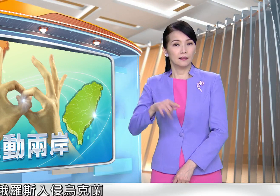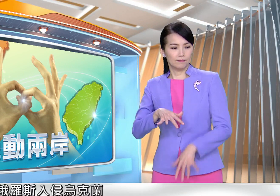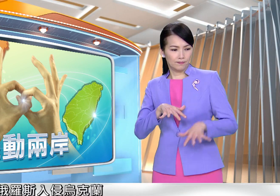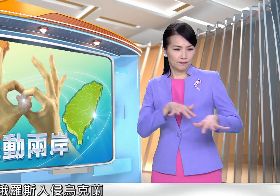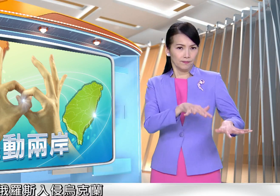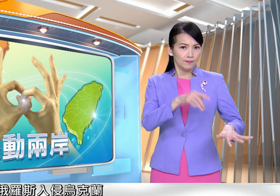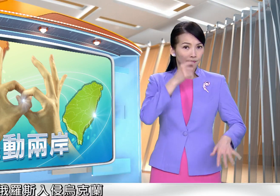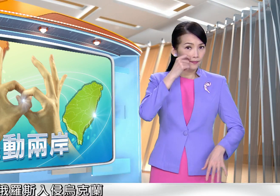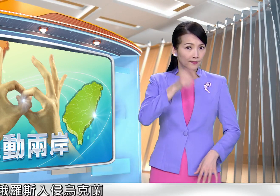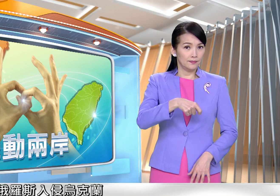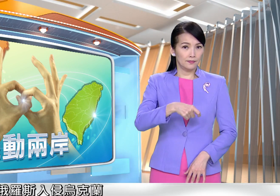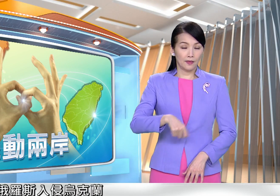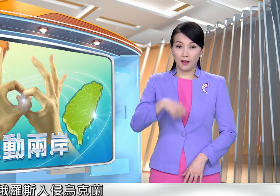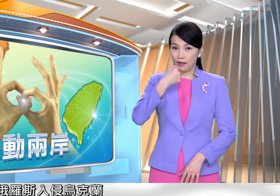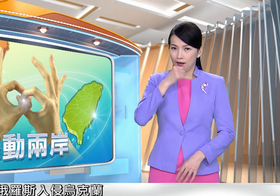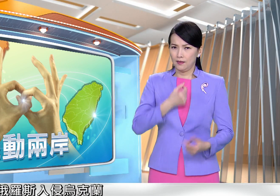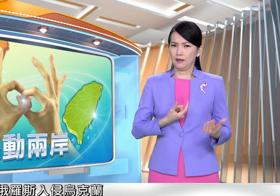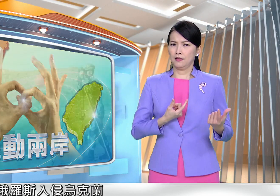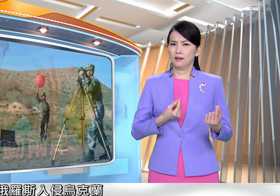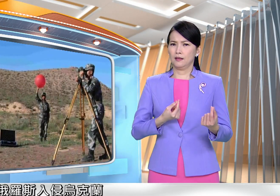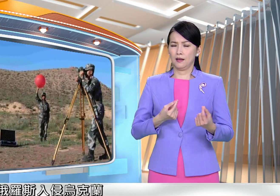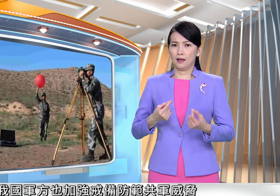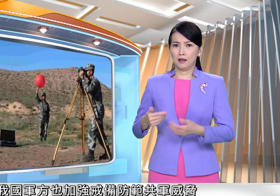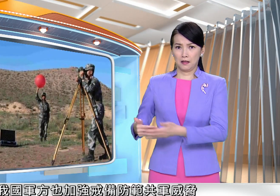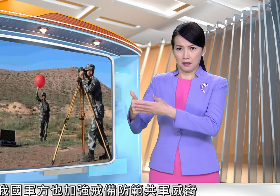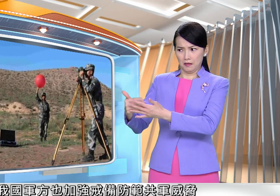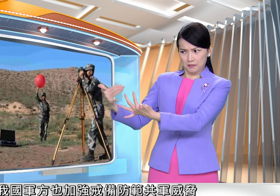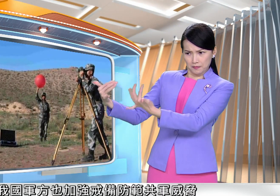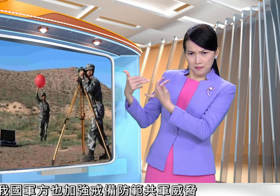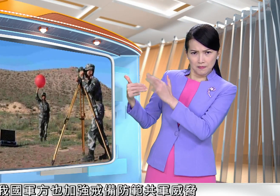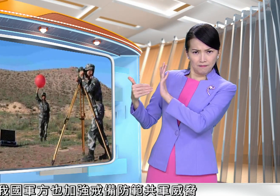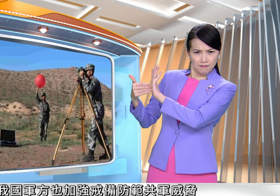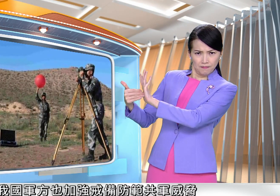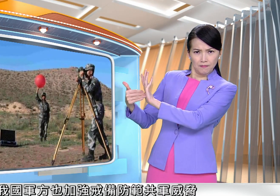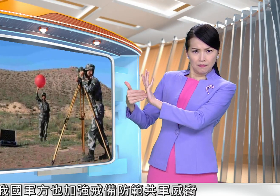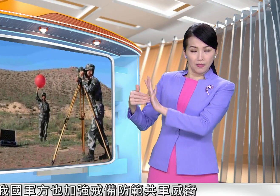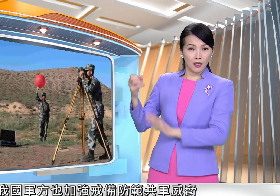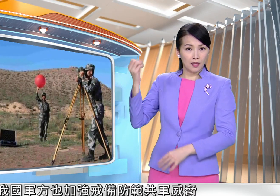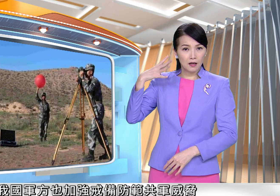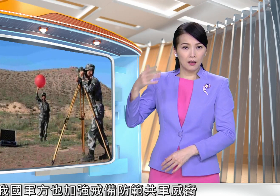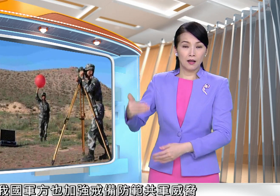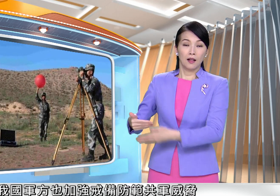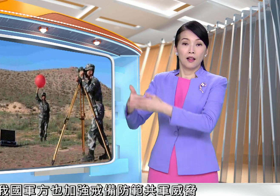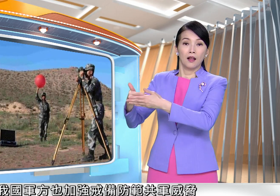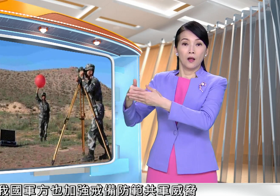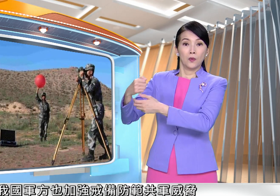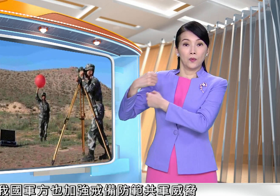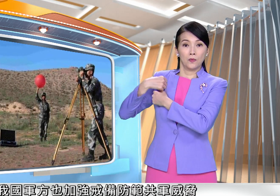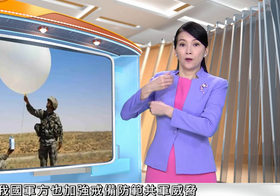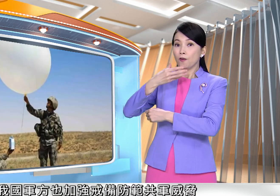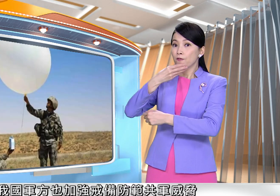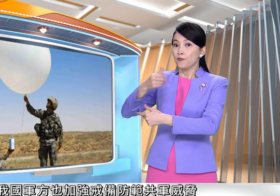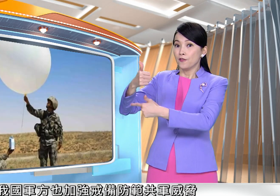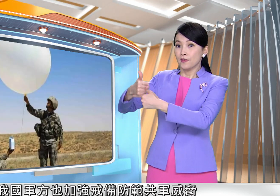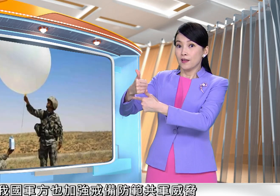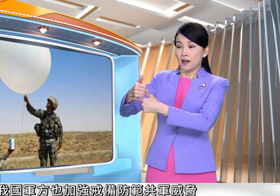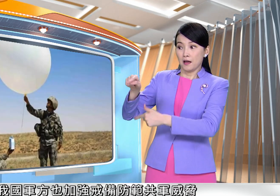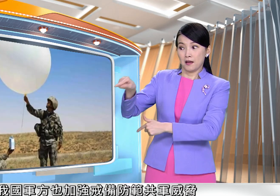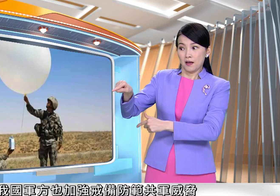俄罗斯入侵乌克兰，我国军方也加强戒备，防范共军的威胁。传